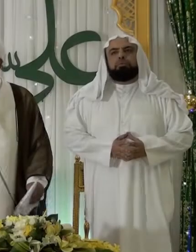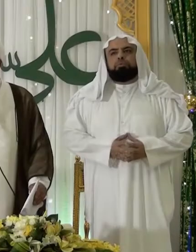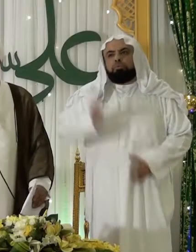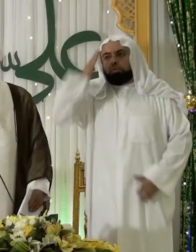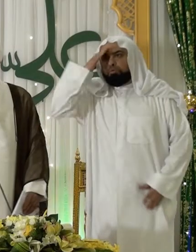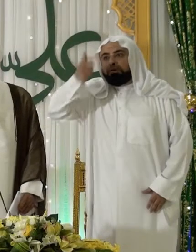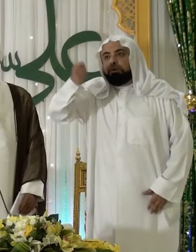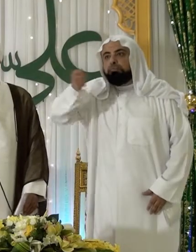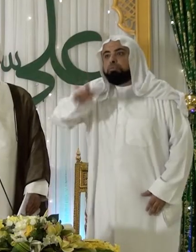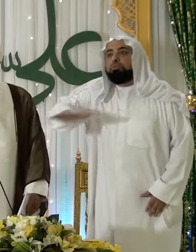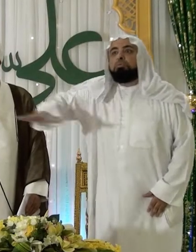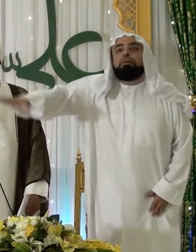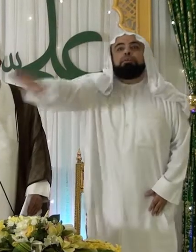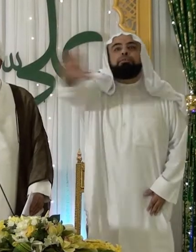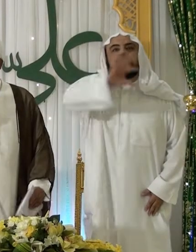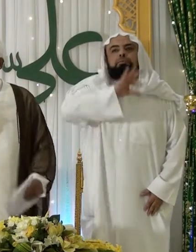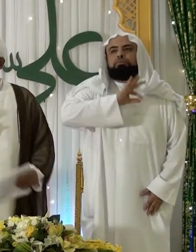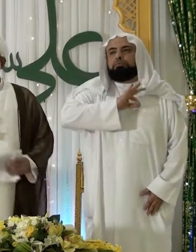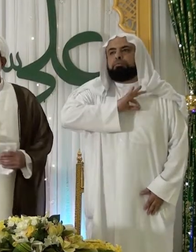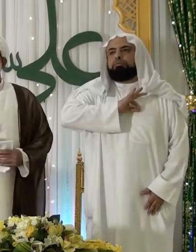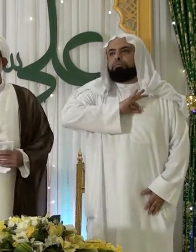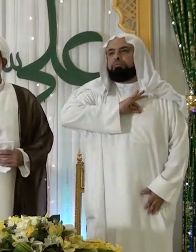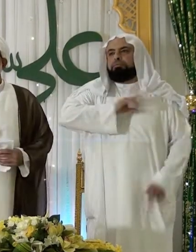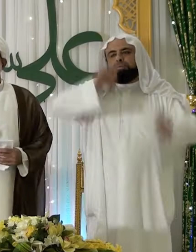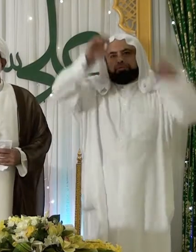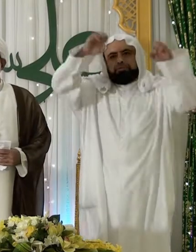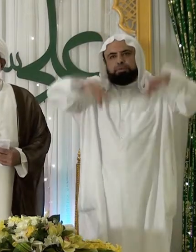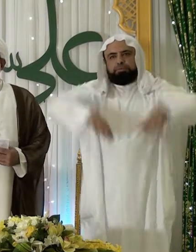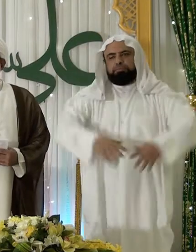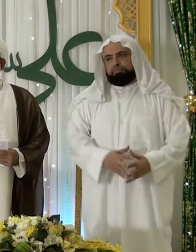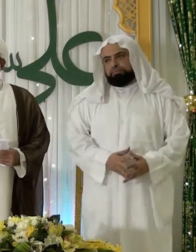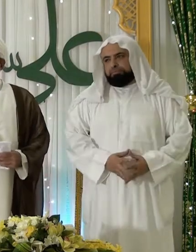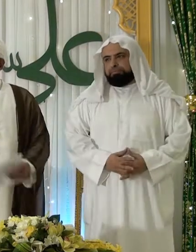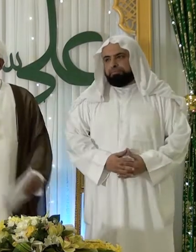السلام عليكم ورحمة الله.